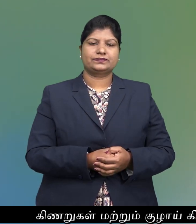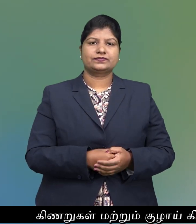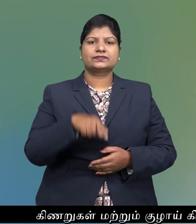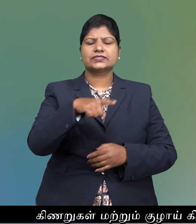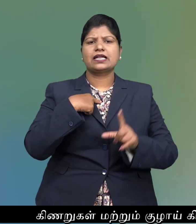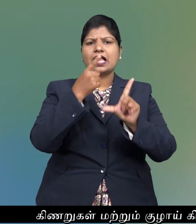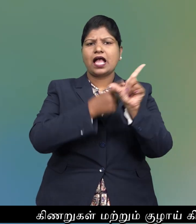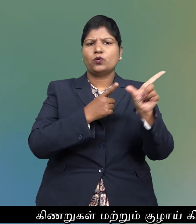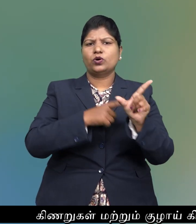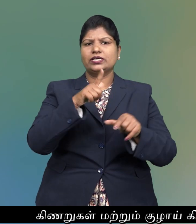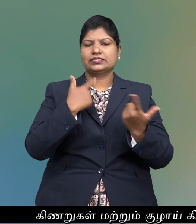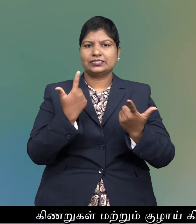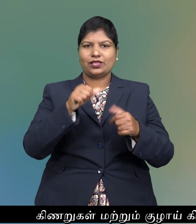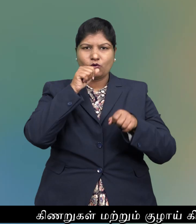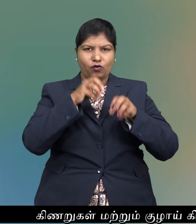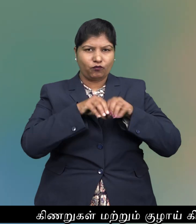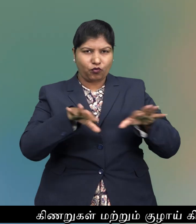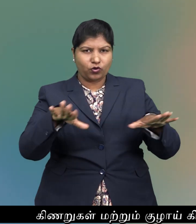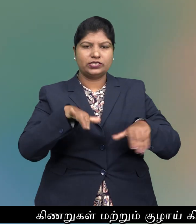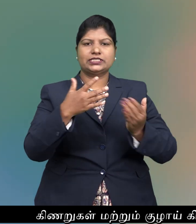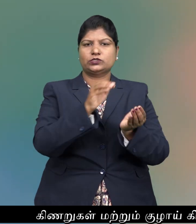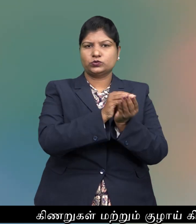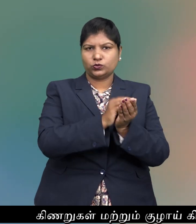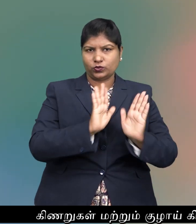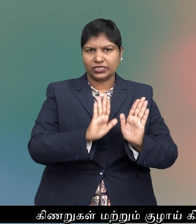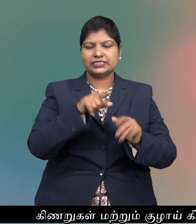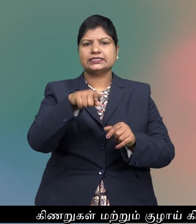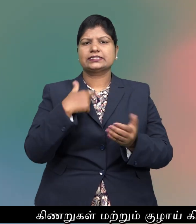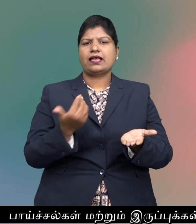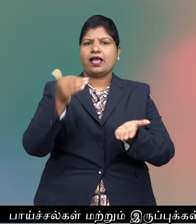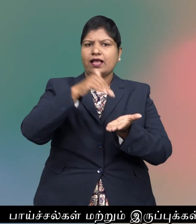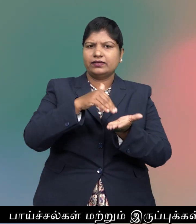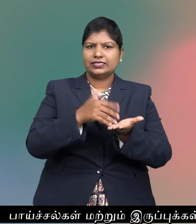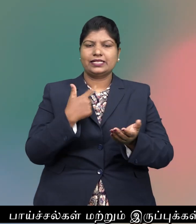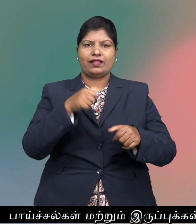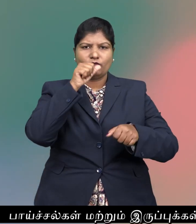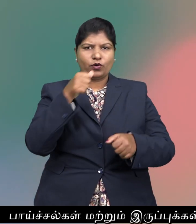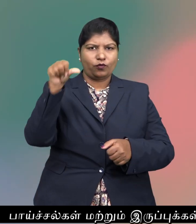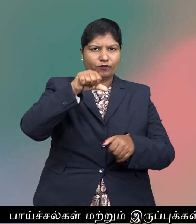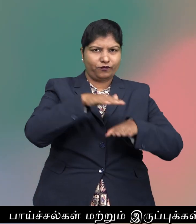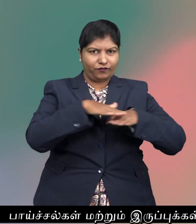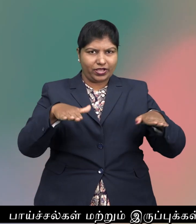கிணறுகள் மற்றும் குழாய் கிணறுகளை நிரம்ப செய்யும் வருடாந்திர பாய்ச்சல்கள் மற்றும்